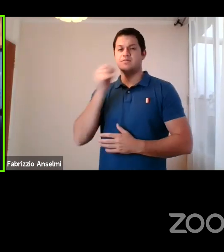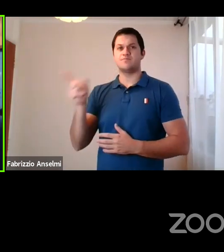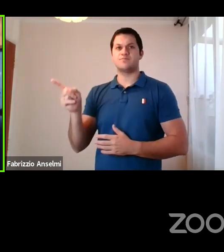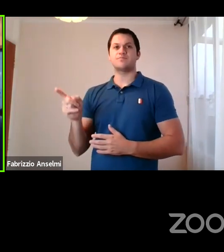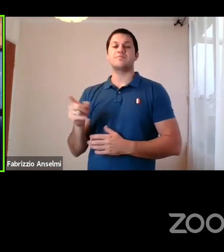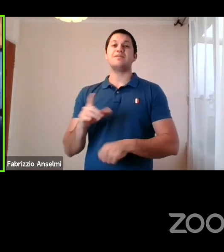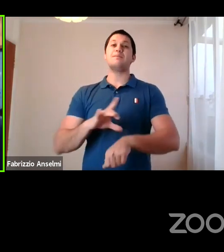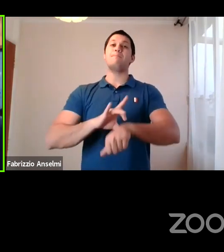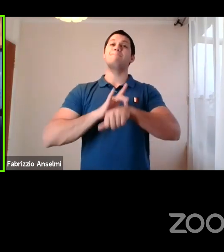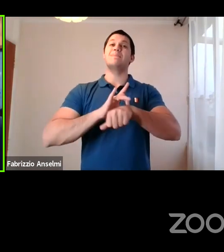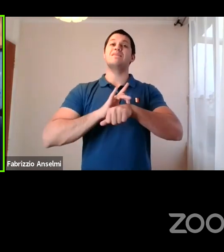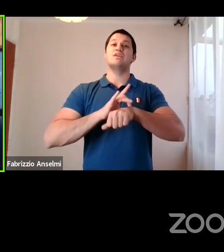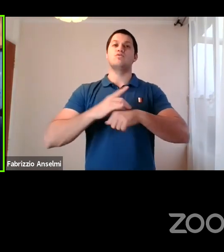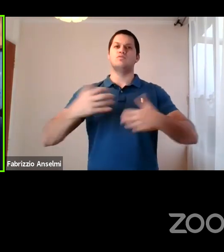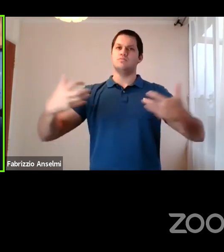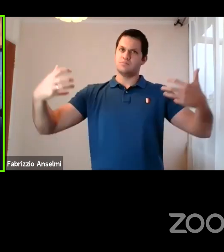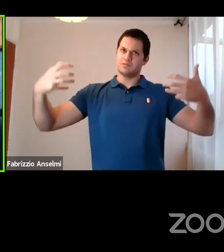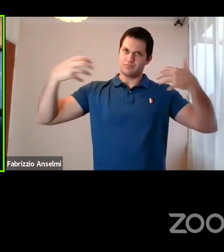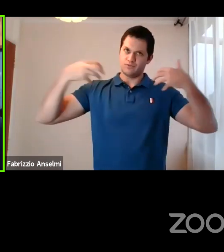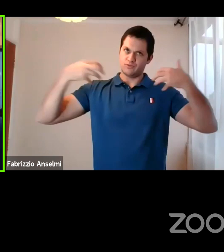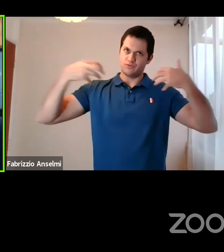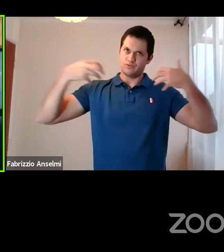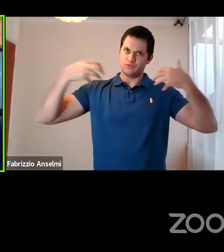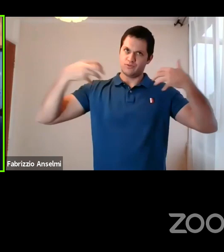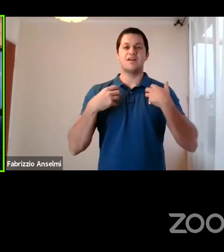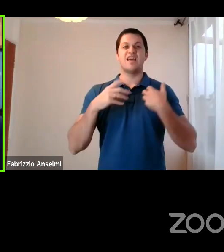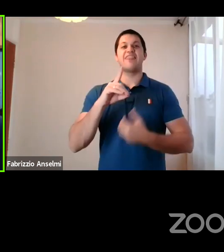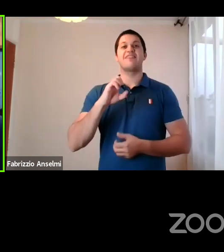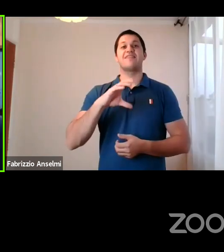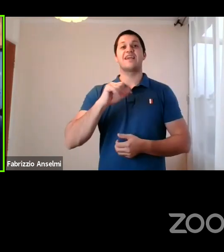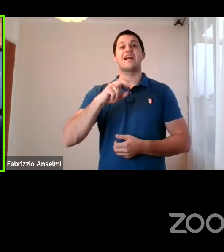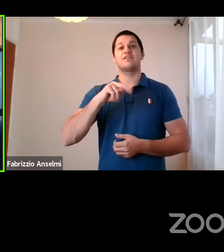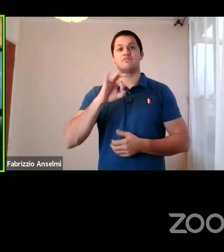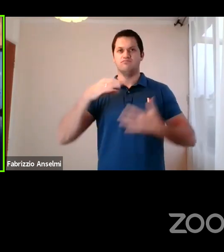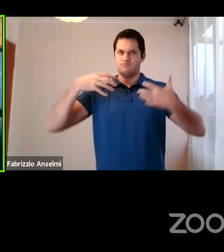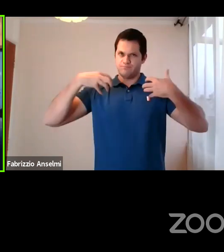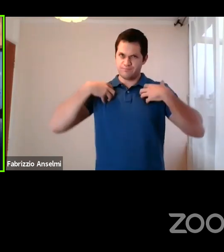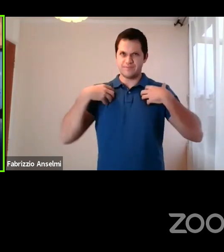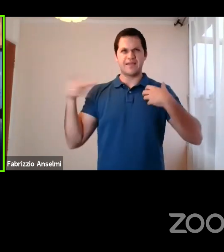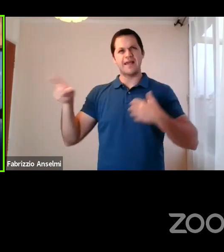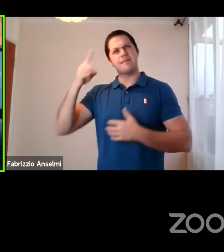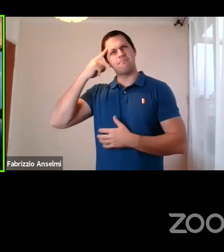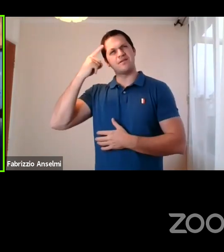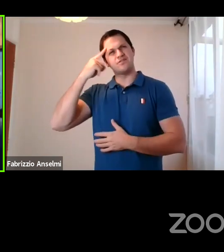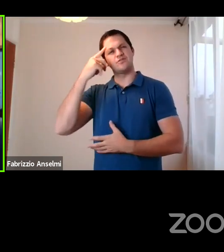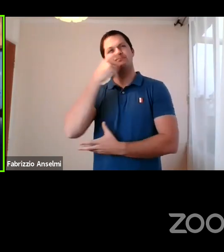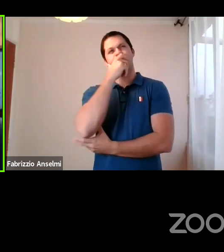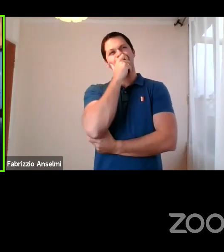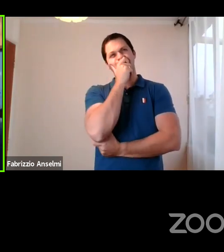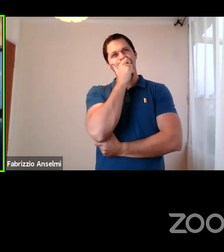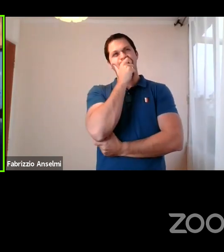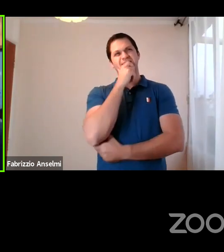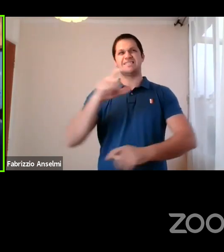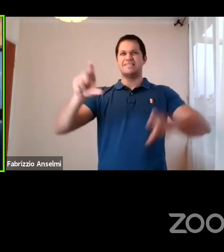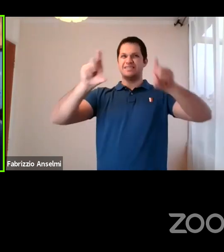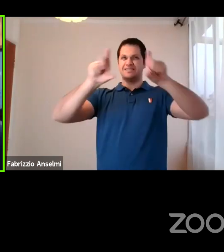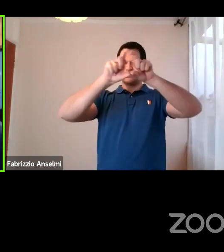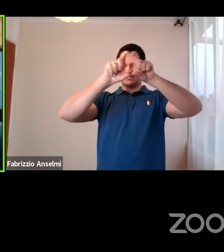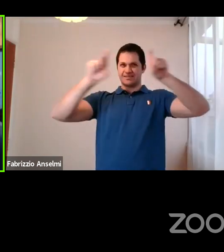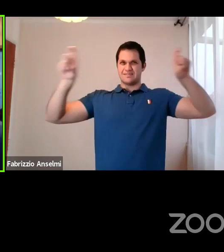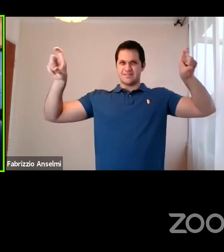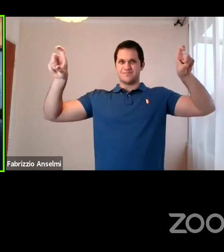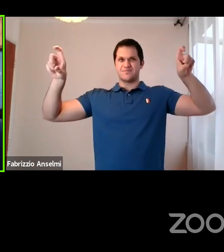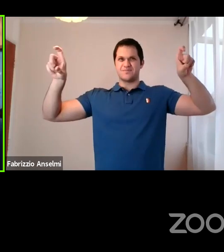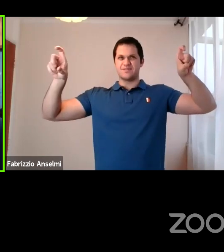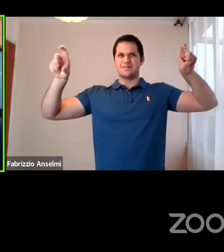que era el decano, Osvaldo Fernández, pensó que el título no debiera ser